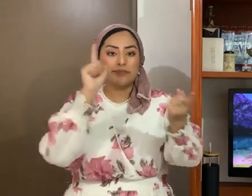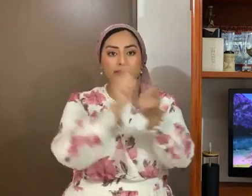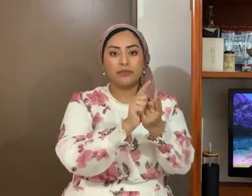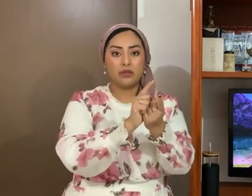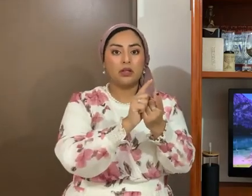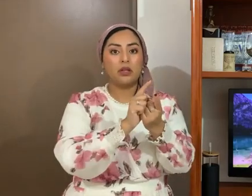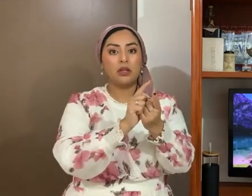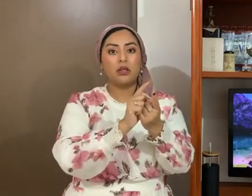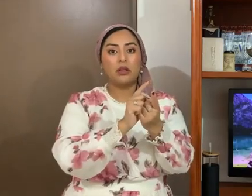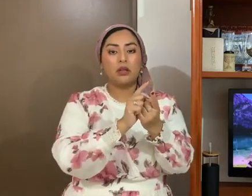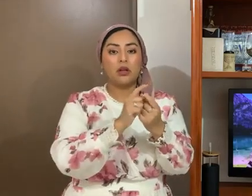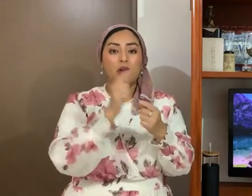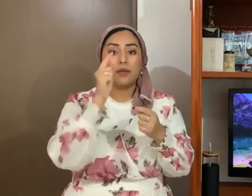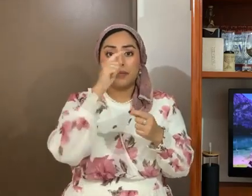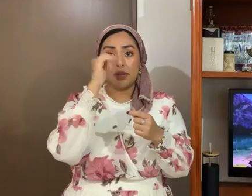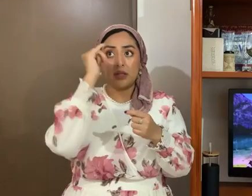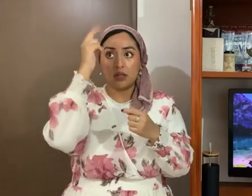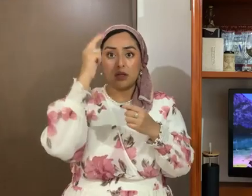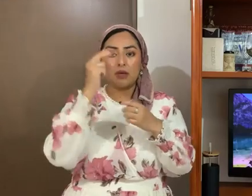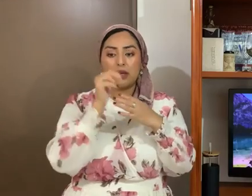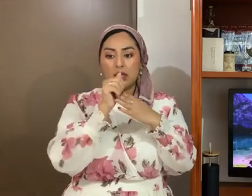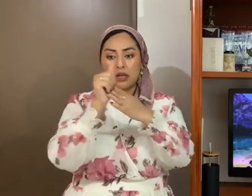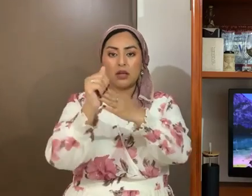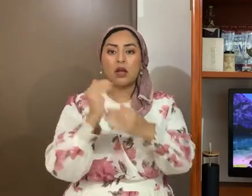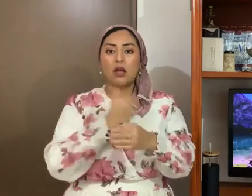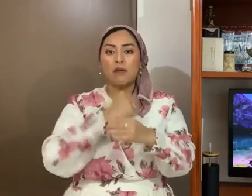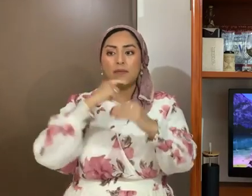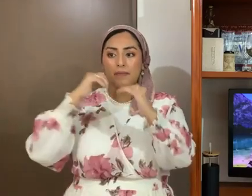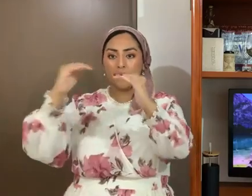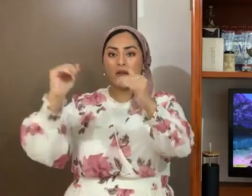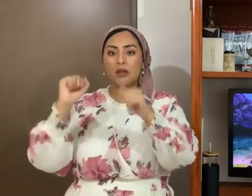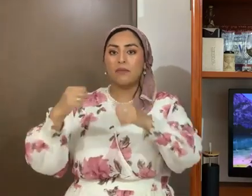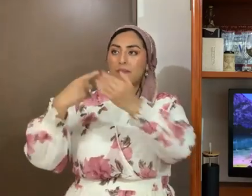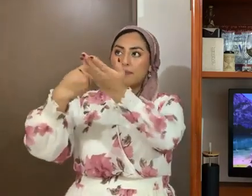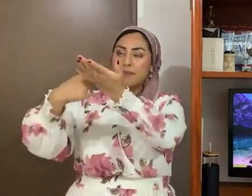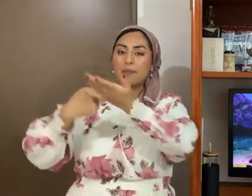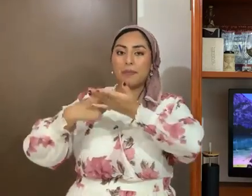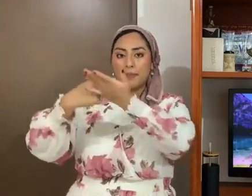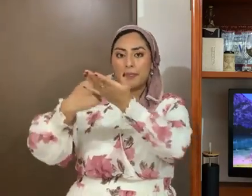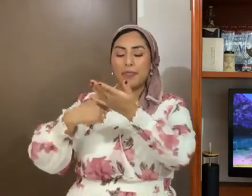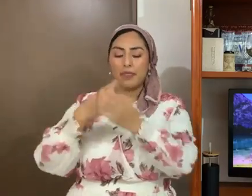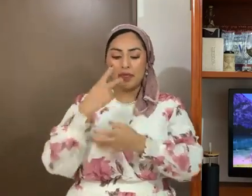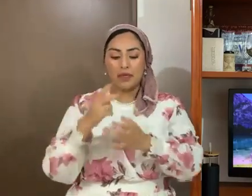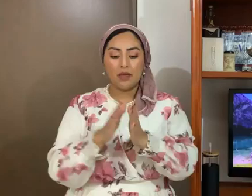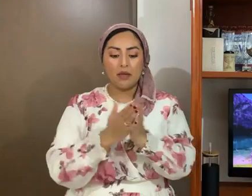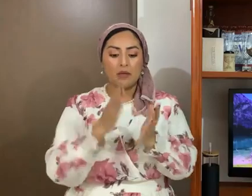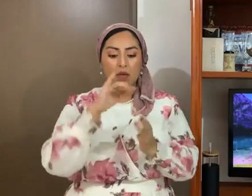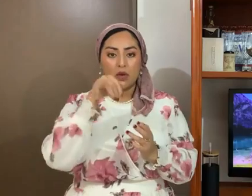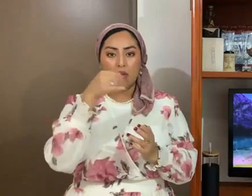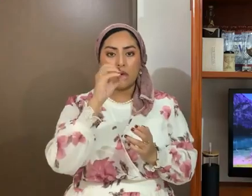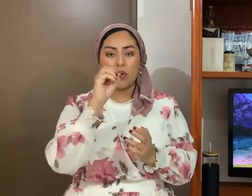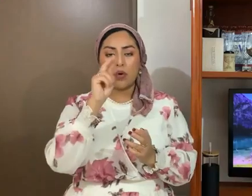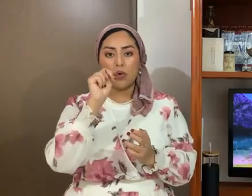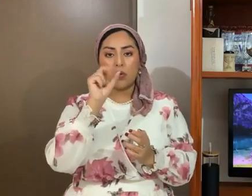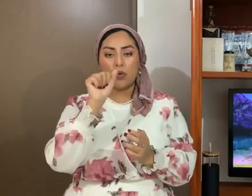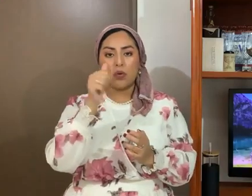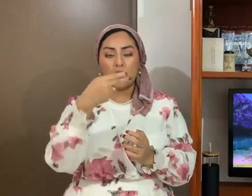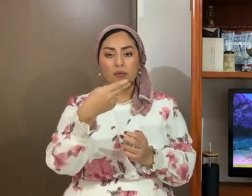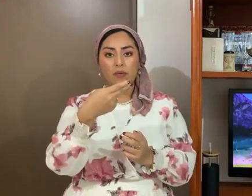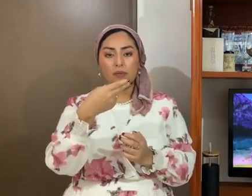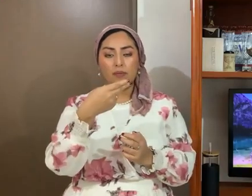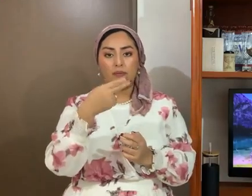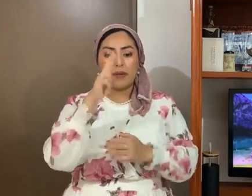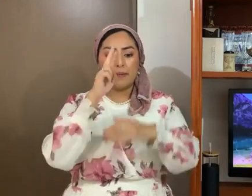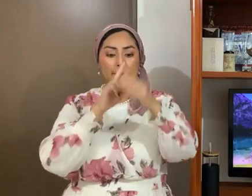el desierto. Porque Yahweh nos lleva al desierto para poder hablar con nosotros. Vamos al libro de Jonás, vamos al libro